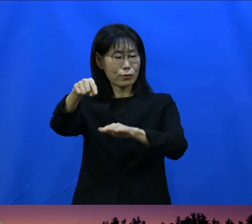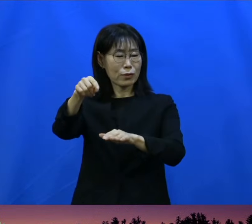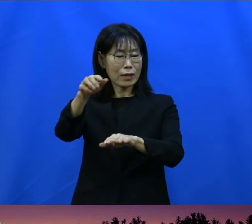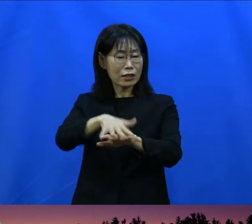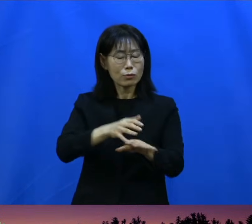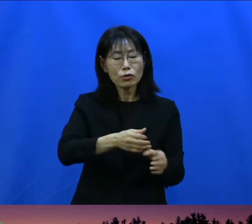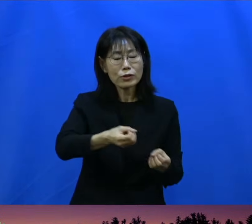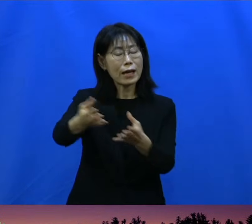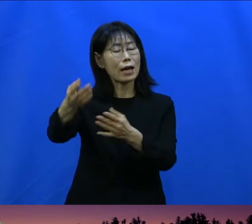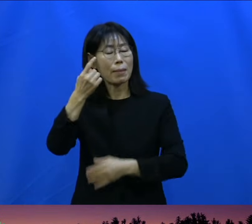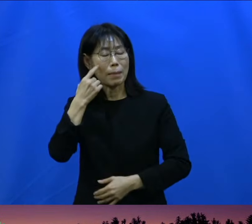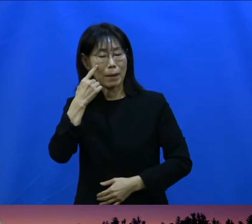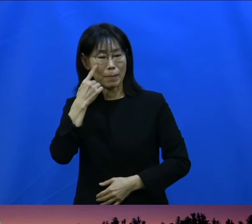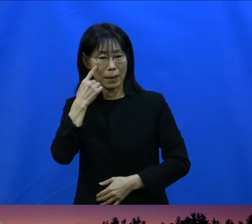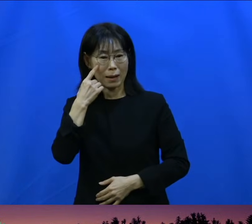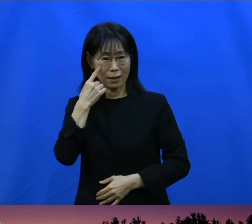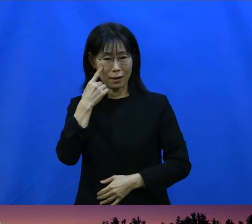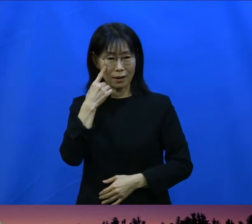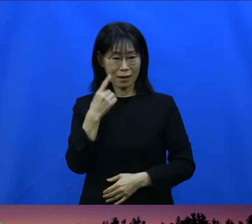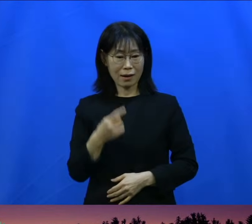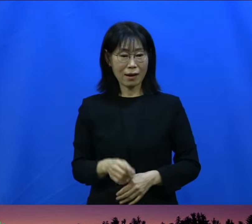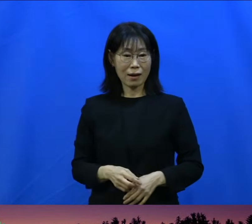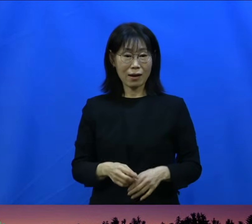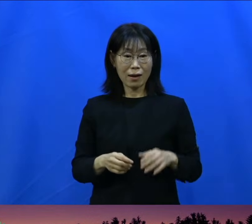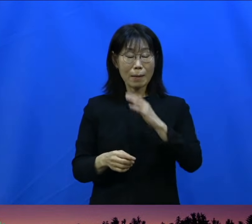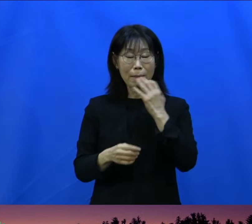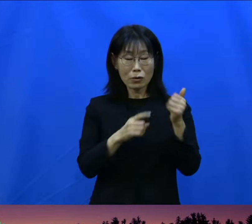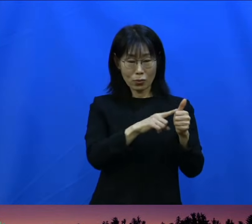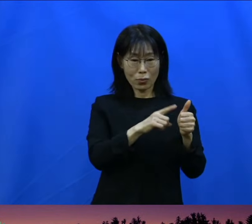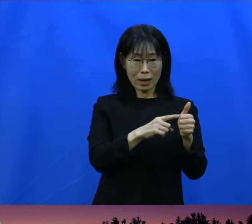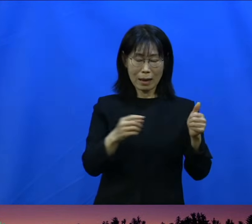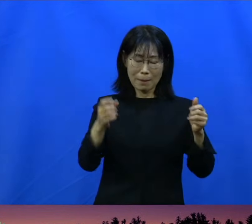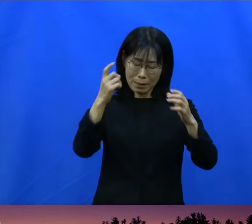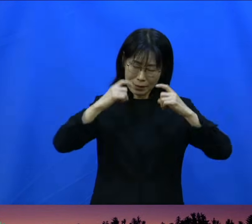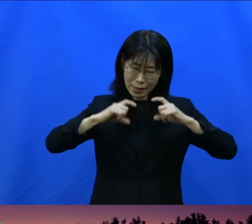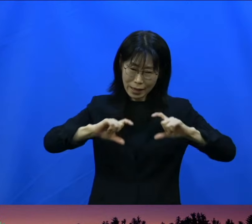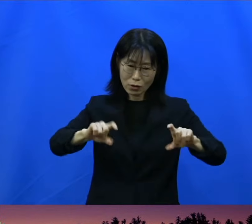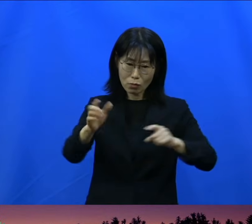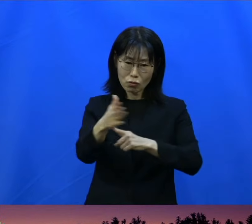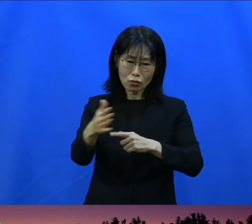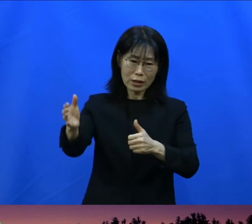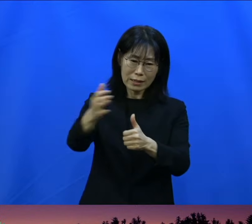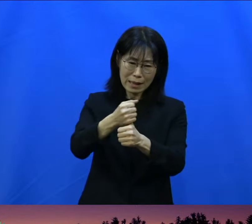밤새 한 마리도 못 잡고 집으로 돌아가려고 할 때 예수님이 찾아오셔서 깊은 데로 가서 그물을 내려라.